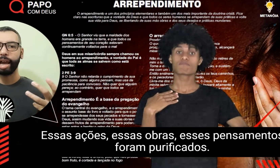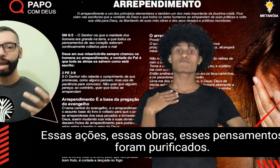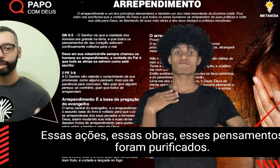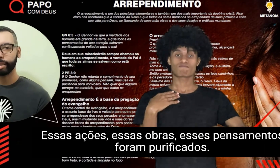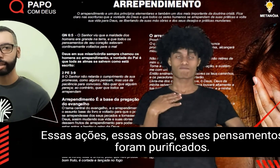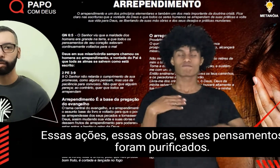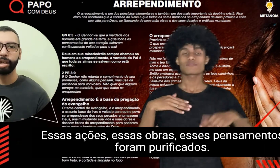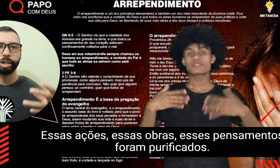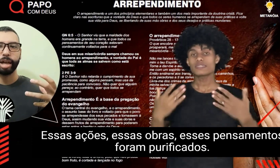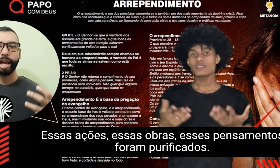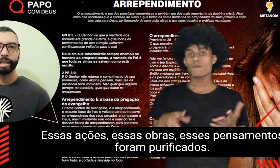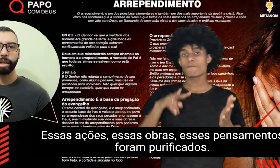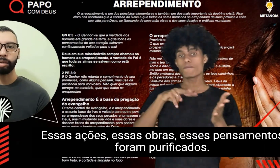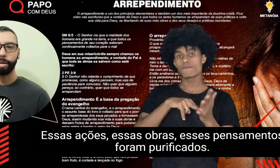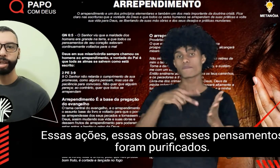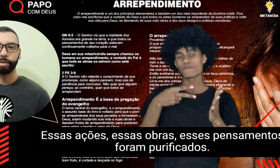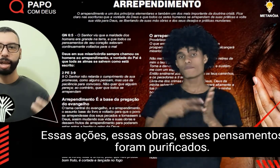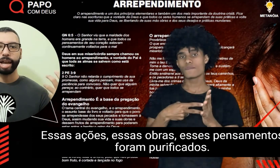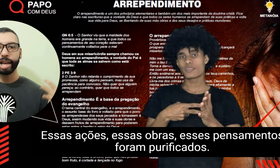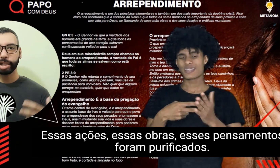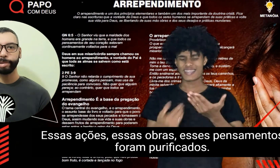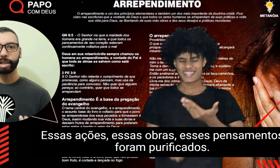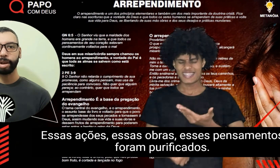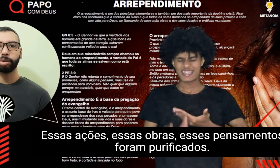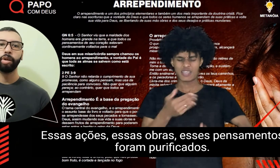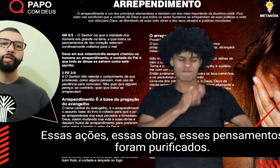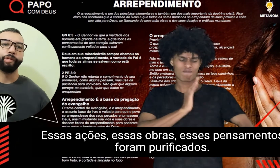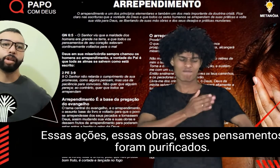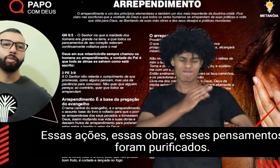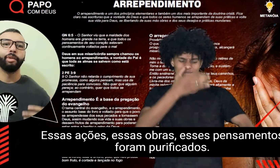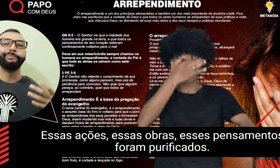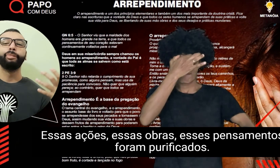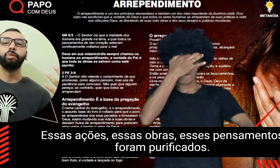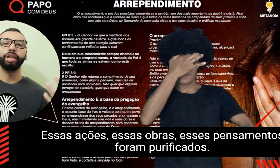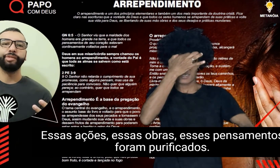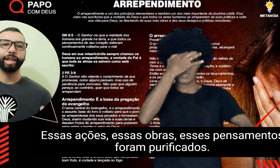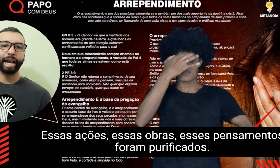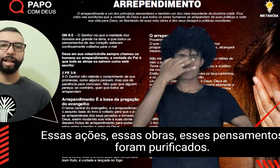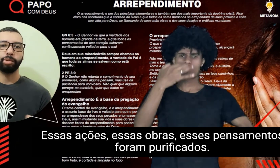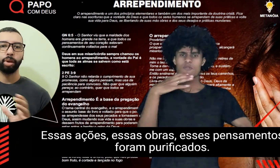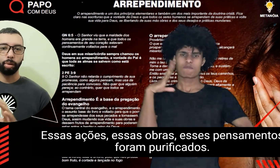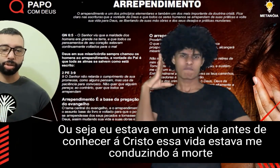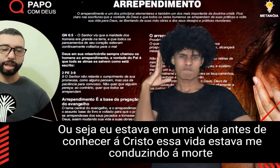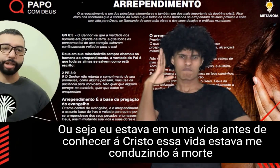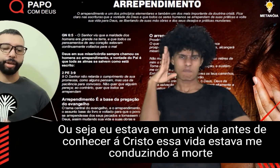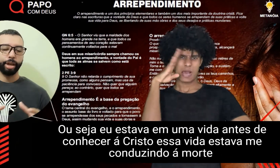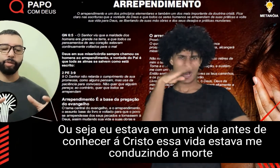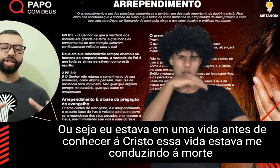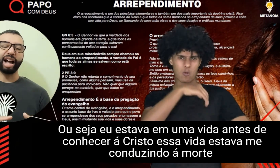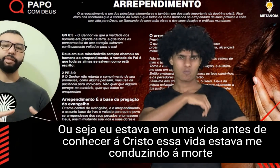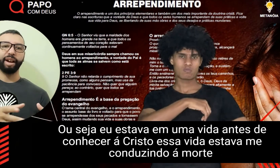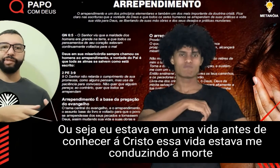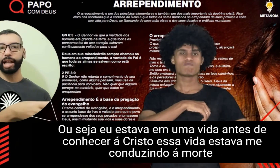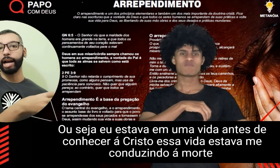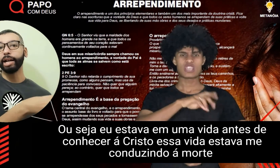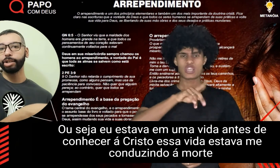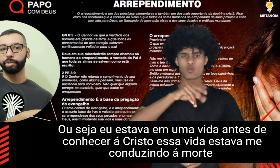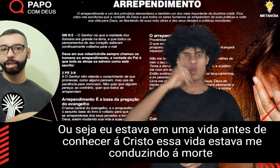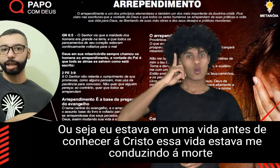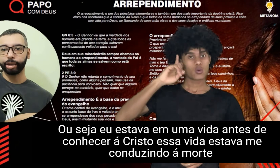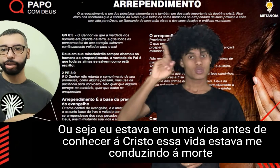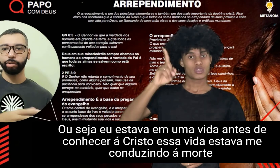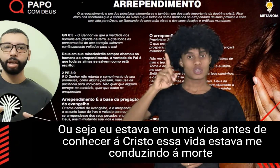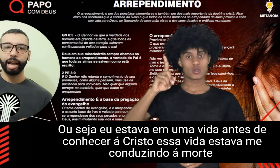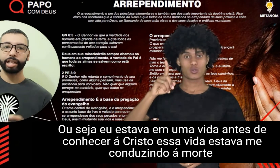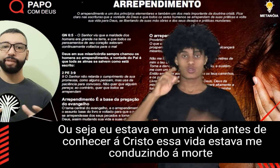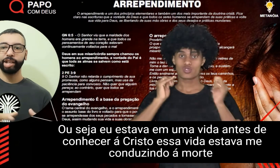Cristo, essas ações, essas obras, esses pensamentos foram purificados. Ou seja, eu estava em uma vida antes de